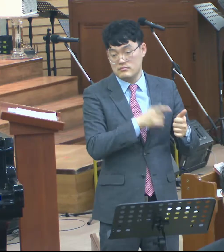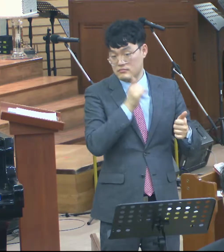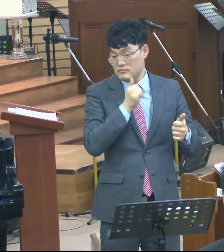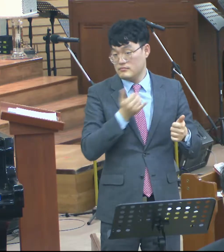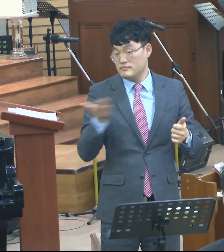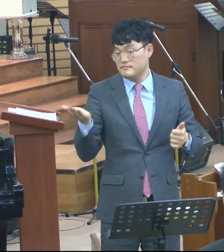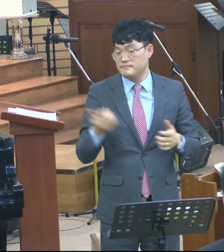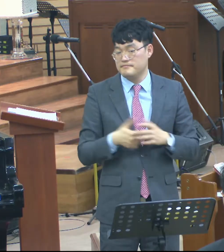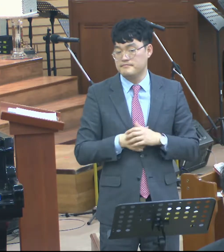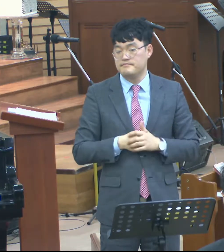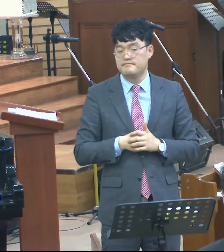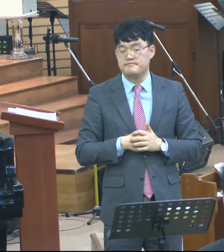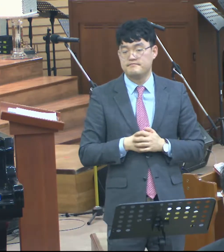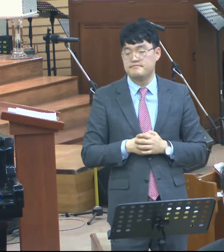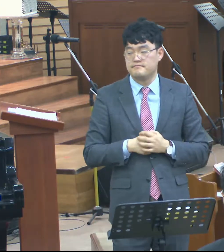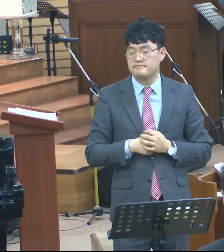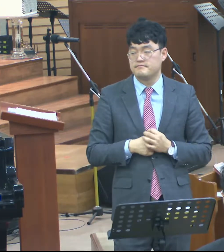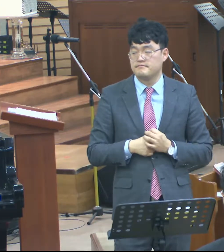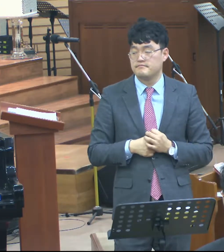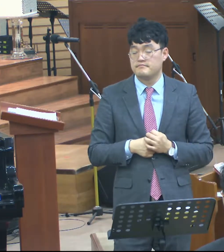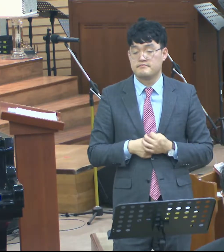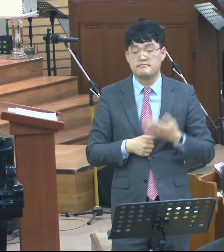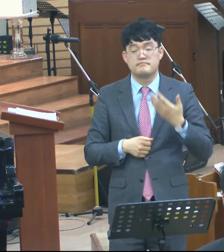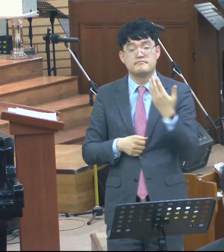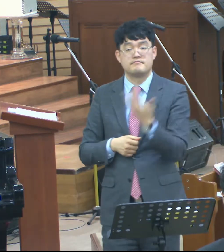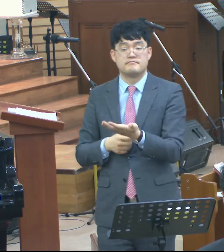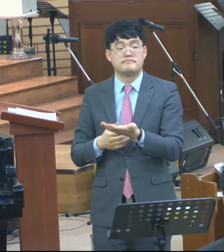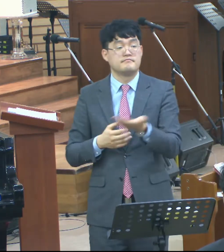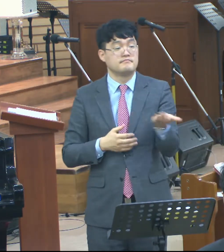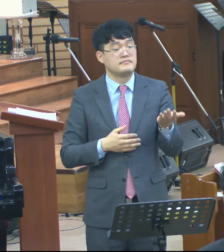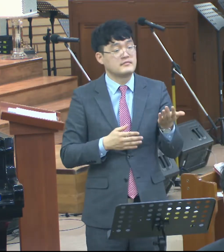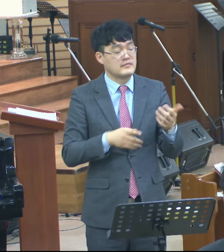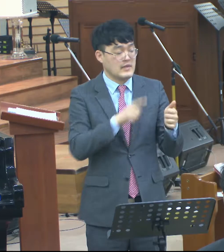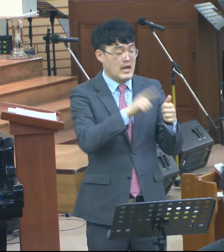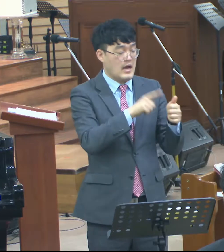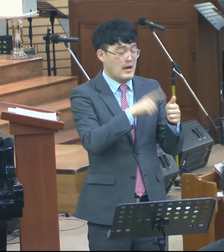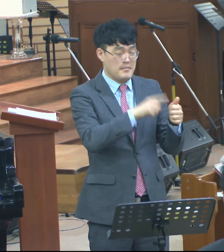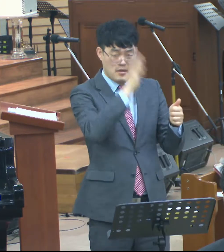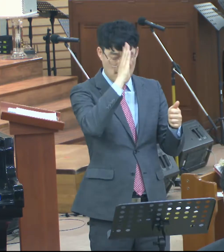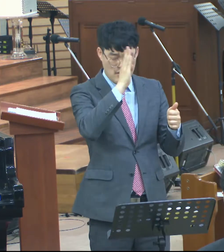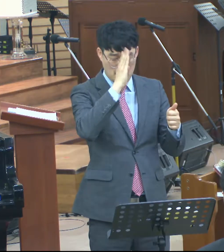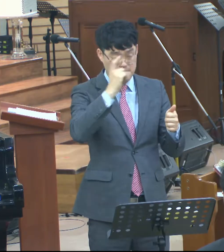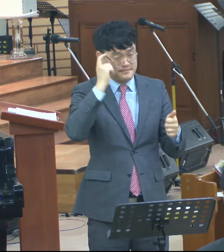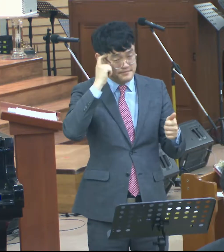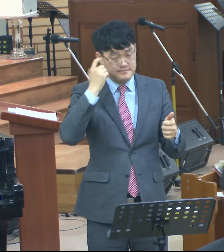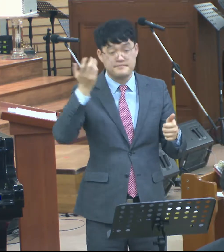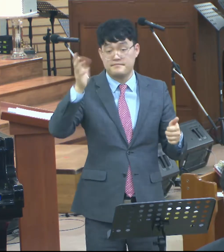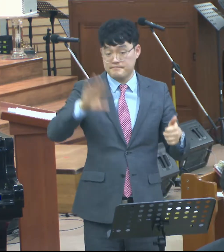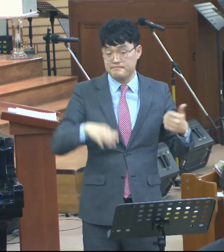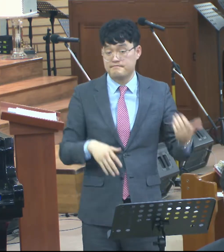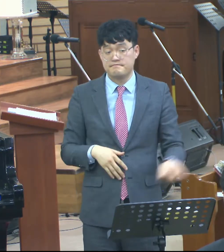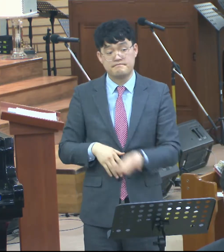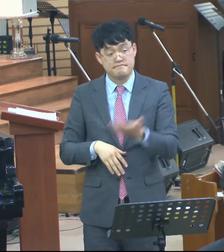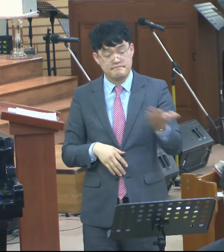않습니까? 저는 이게 굉장히 아합의 병이라고 생각하지만 사실 이런